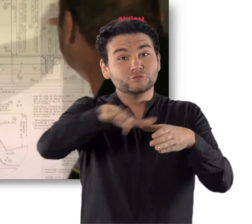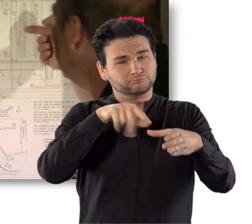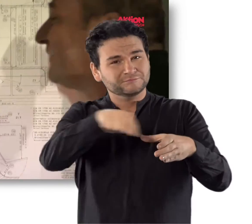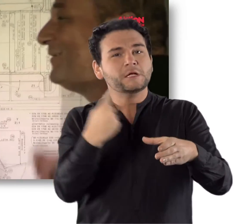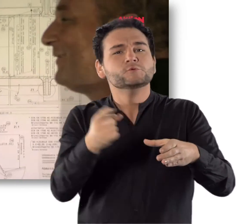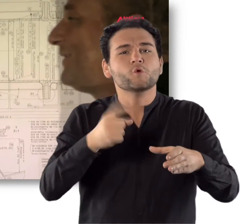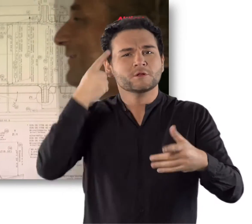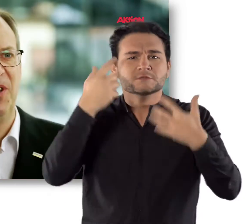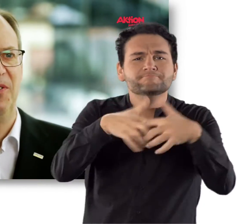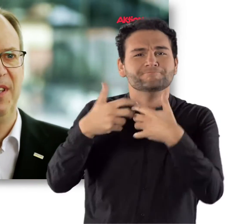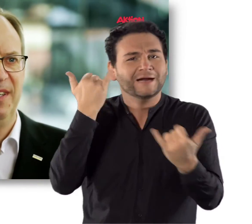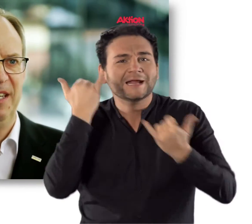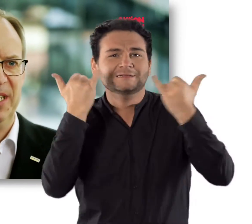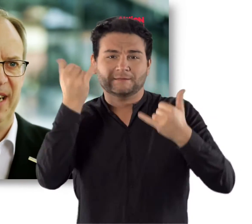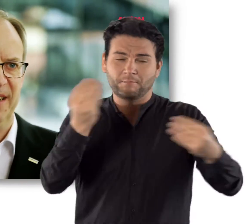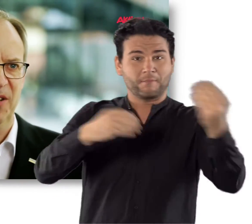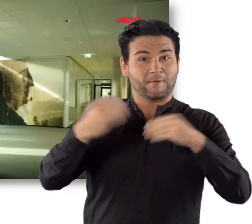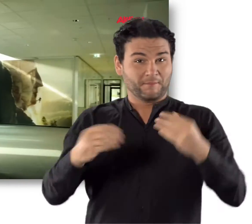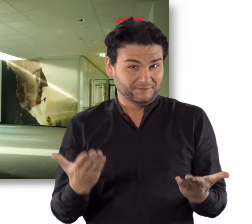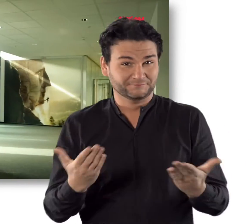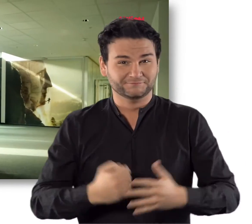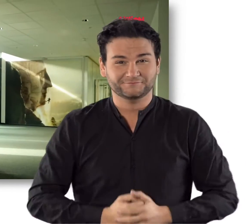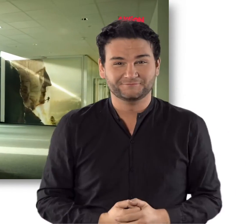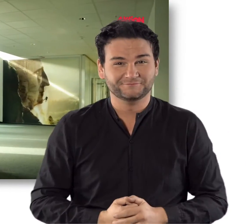Die Menschen sollen mitdenken und uns auch ihre Ideen mitteilen.